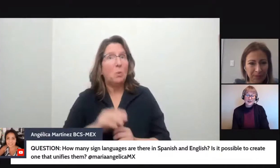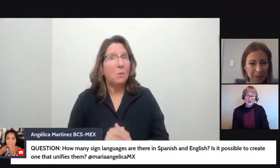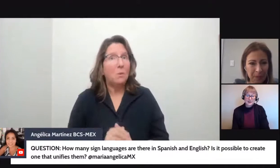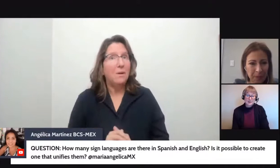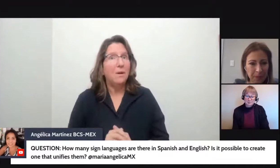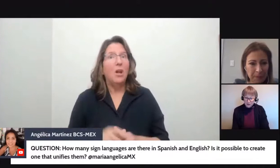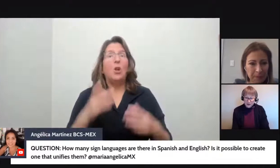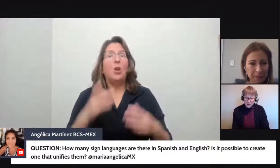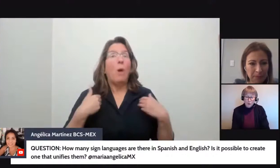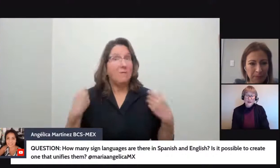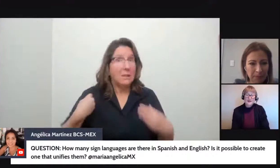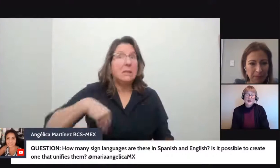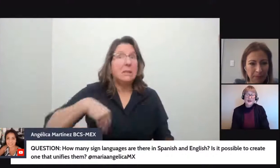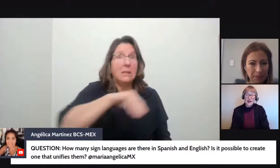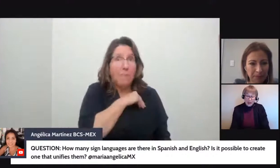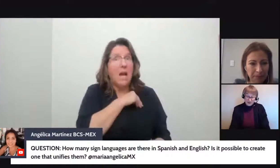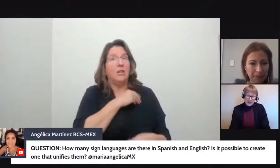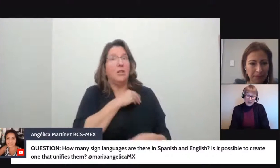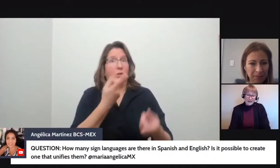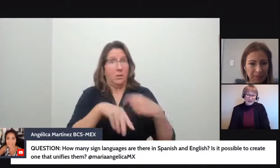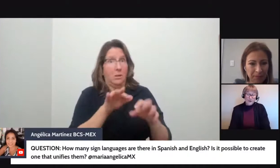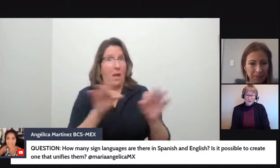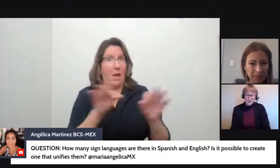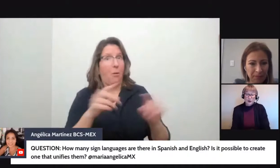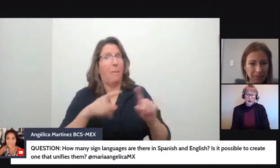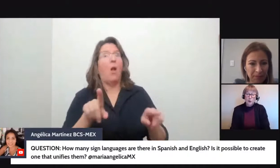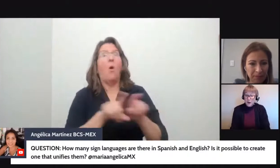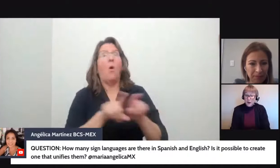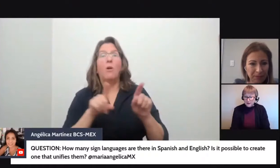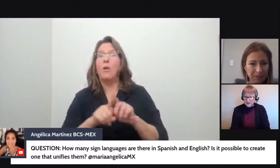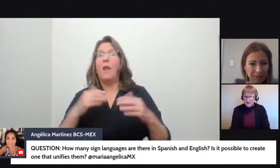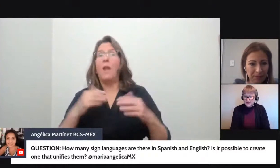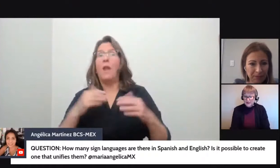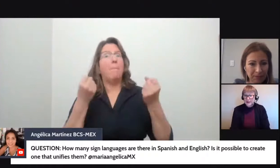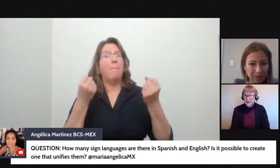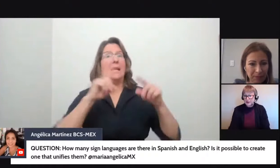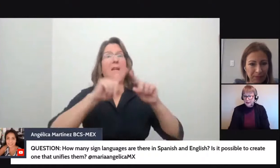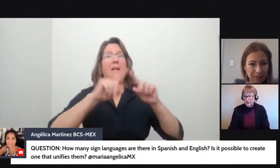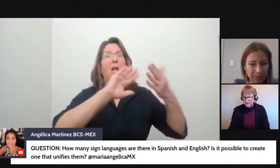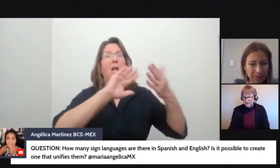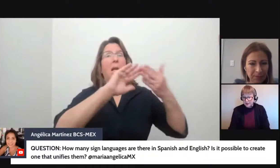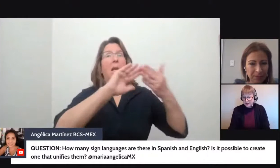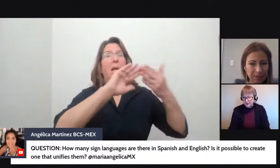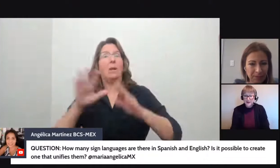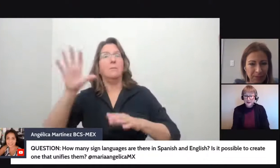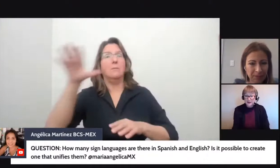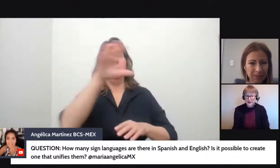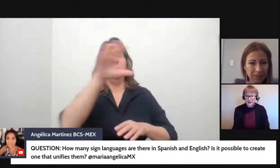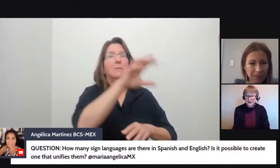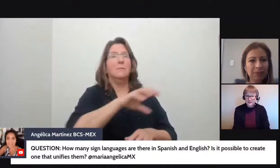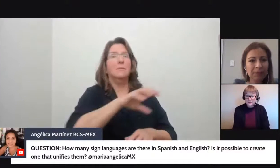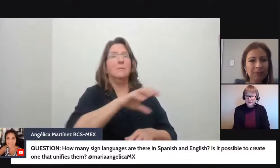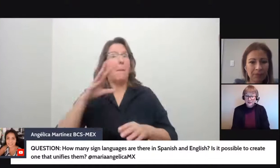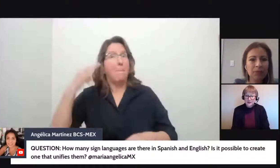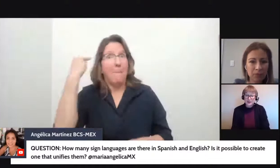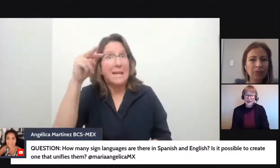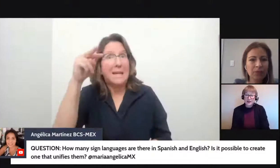la respuesta rápida es que no sé cuántos, pero habrá distintos lenguajes de señas en distintas regiones y